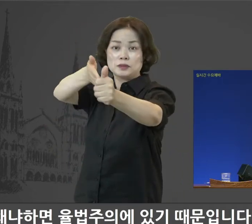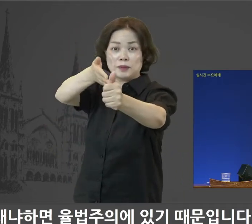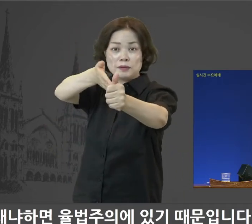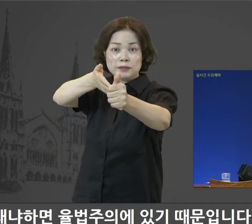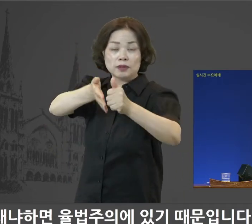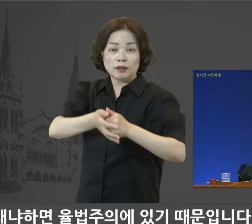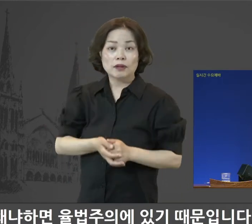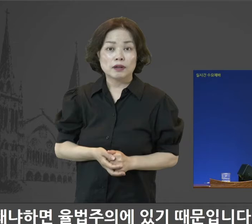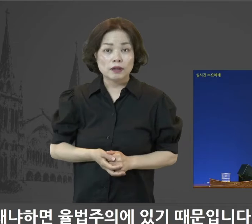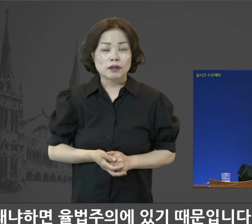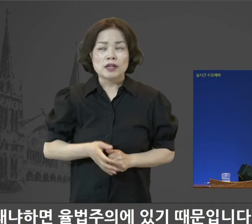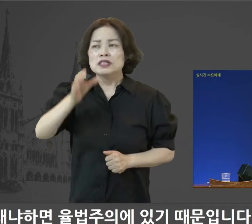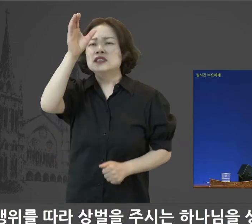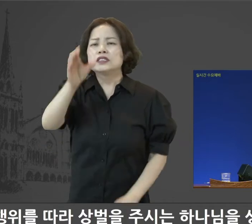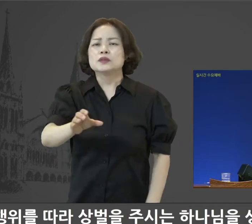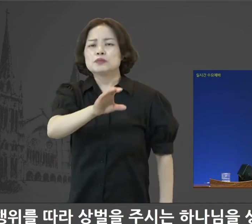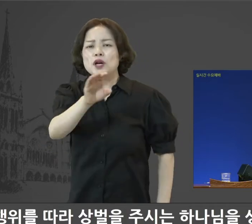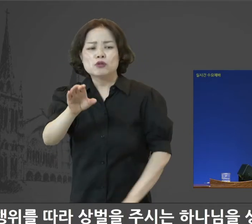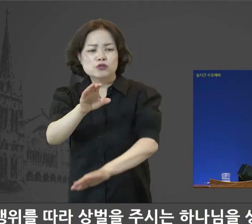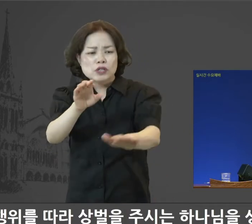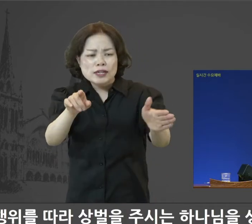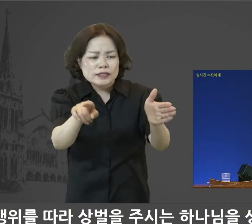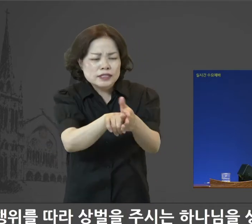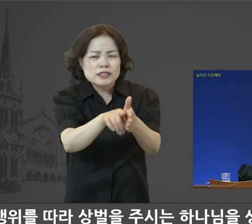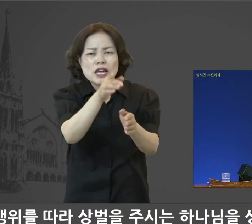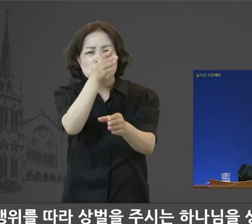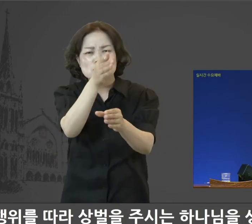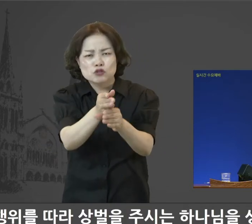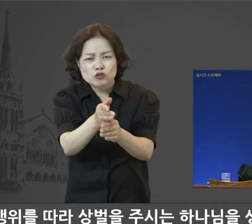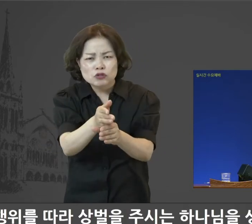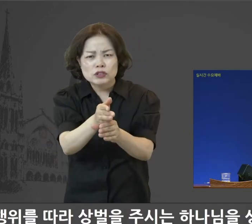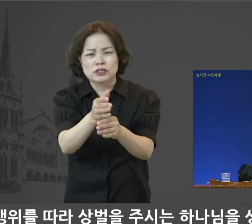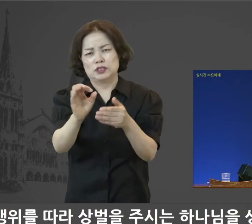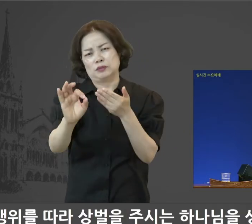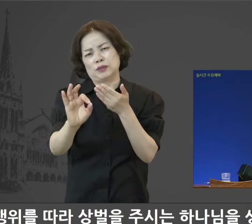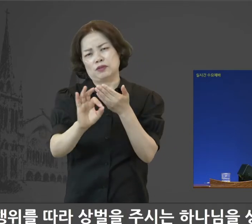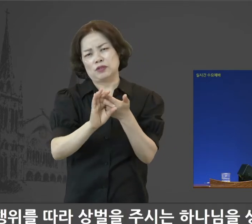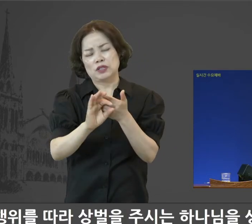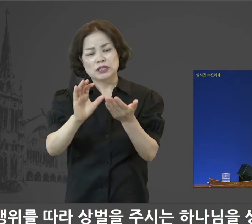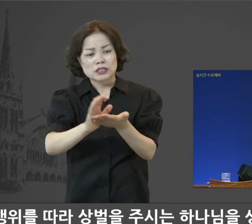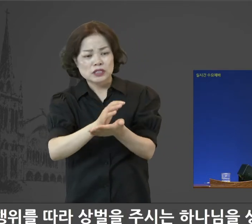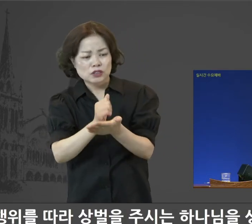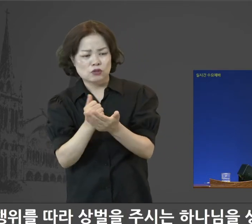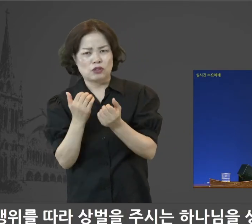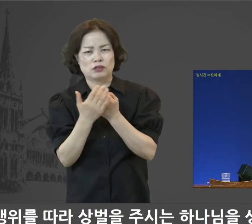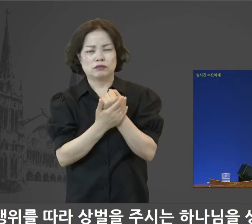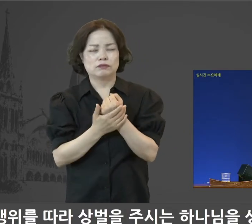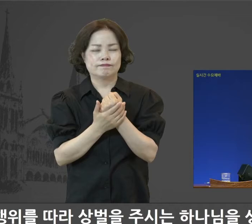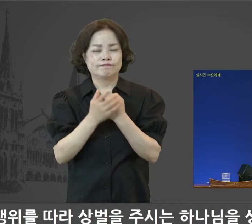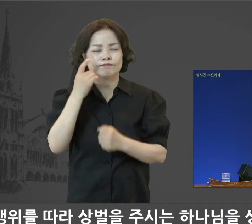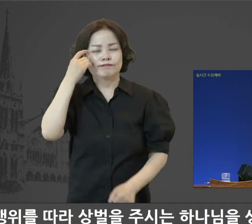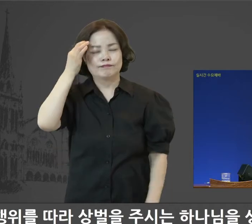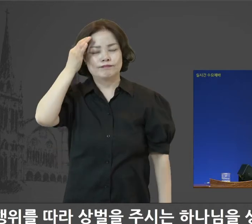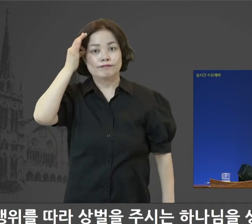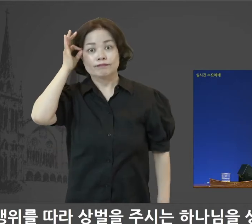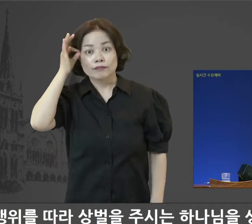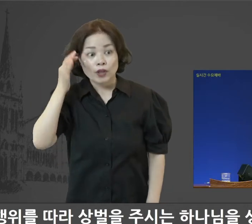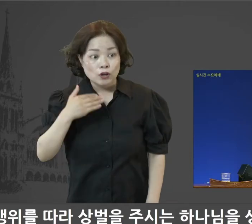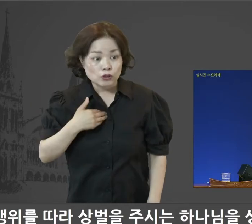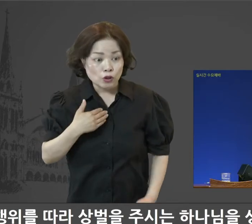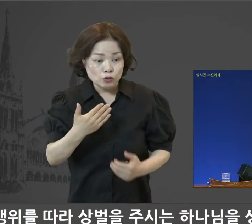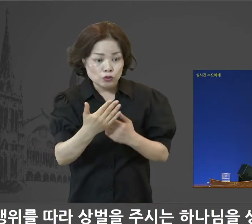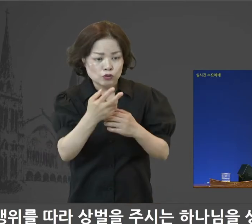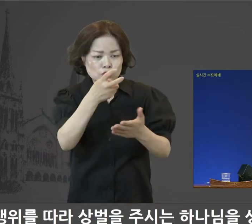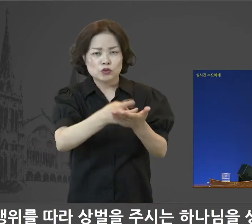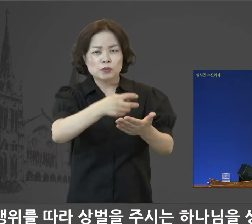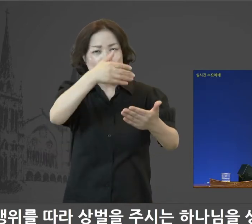바랍니다. 십자가를 우리 신앙의 중심에 두면 그리스도의 은혜를 깨닫게 됩니다. 내가 율법 아래에